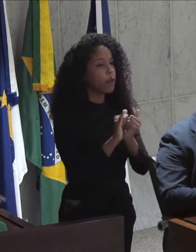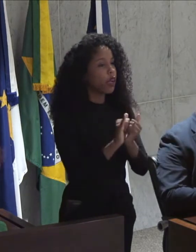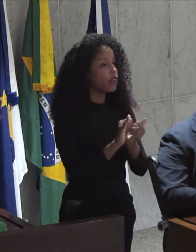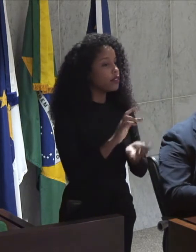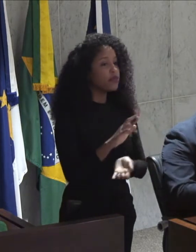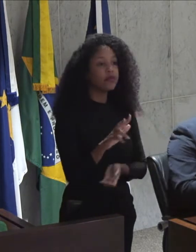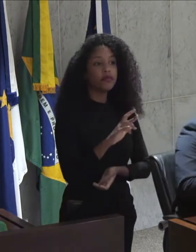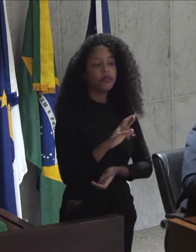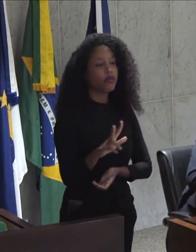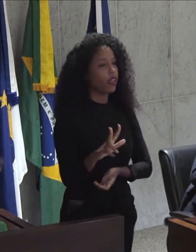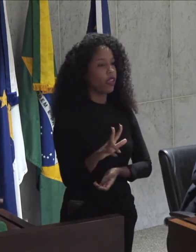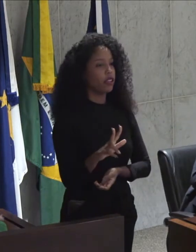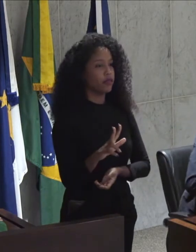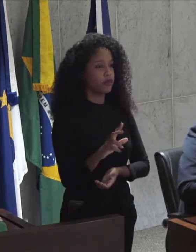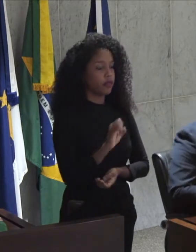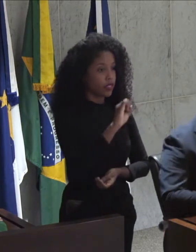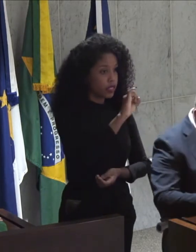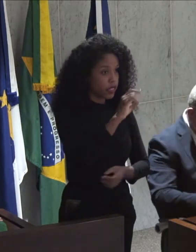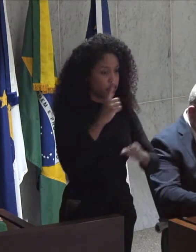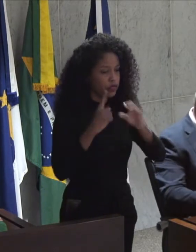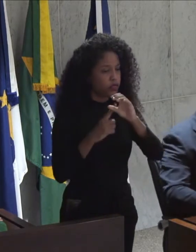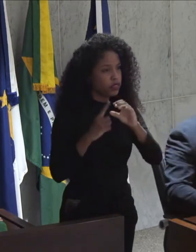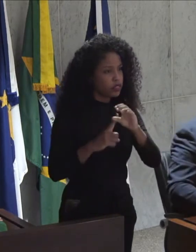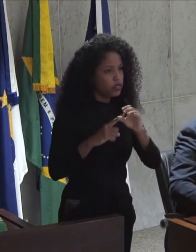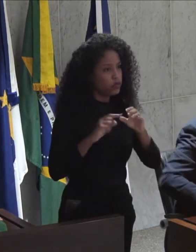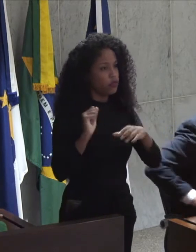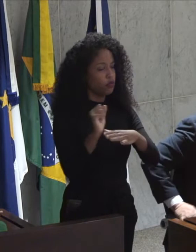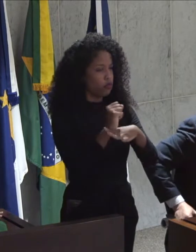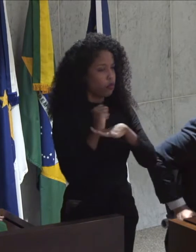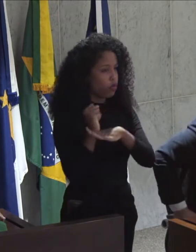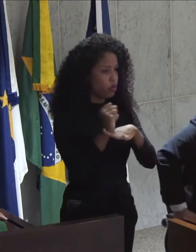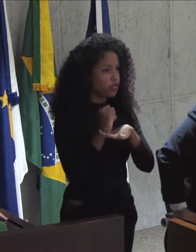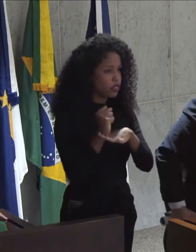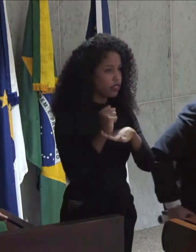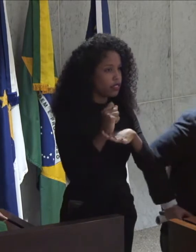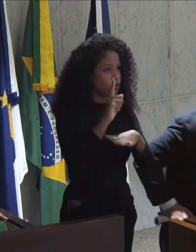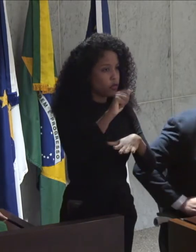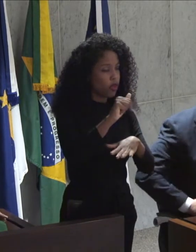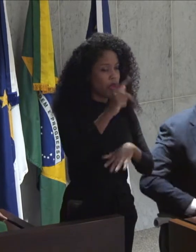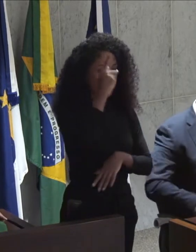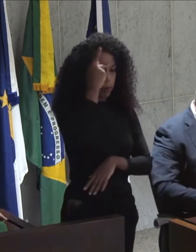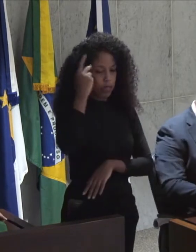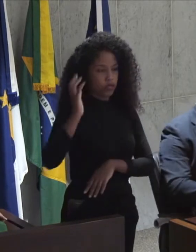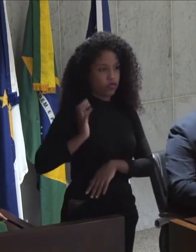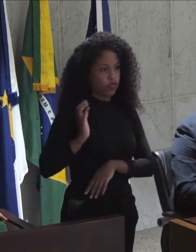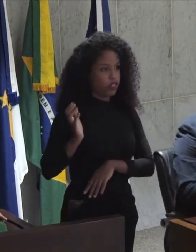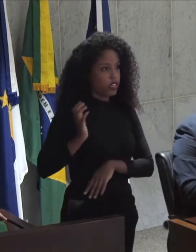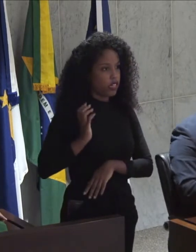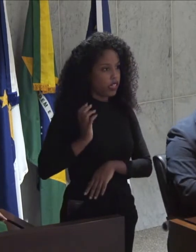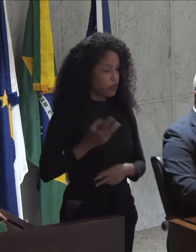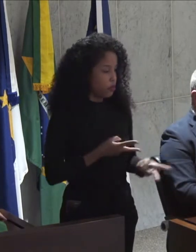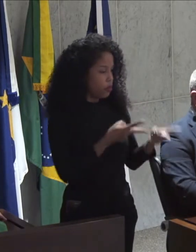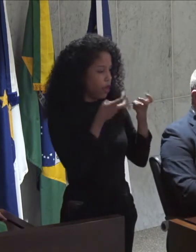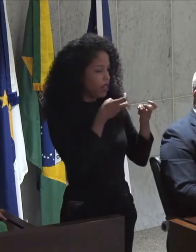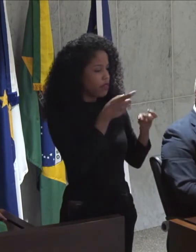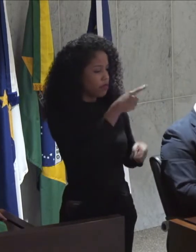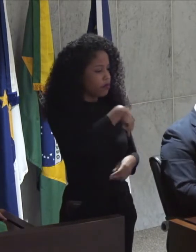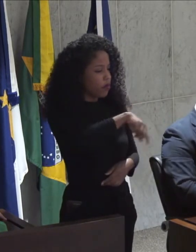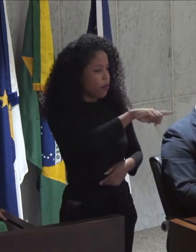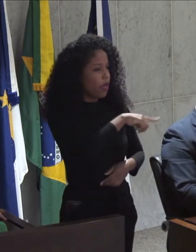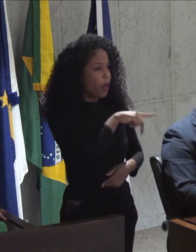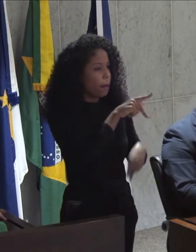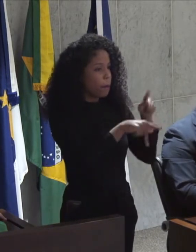o socialismo ou o comunismo, que é a burguesia ver os trabalhadores se apropriarem da terra,